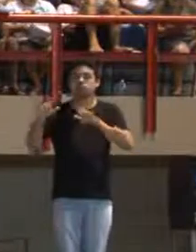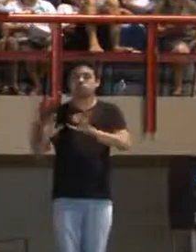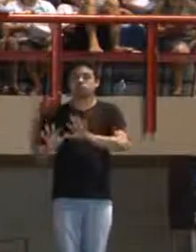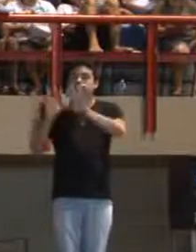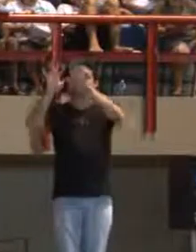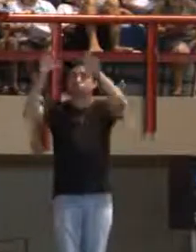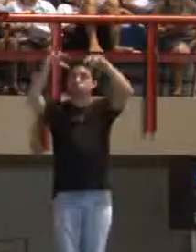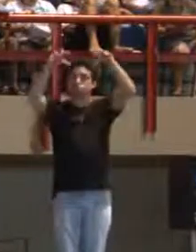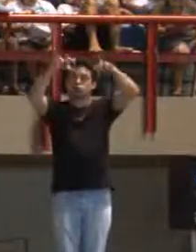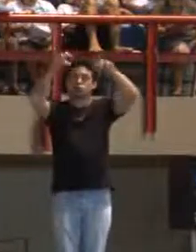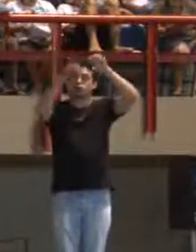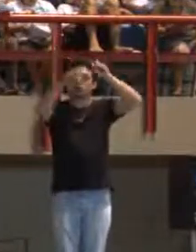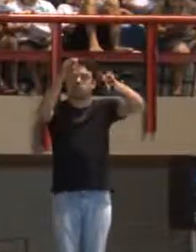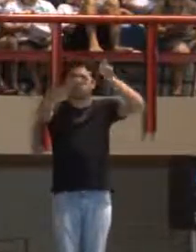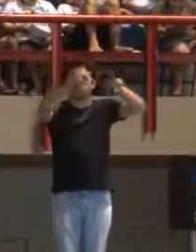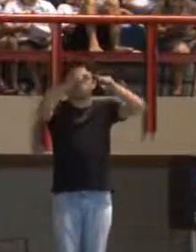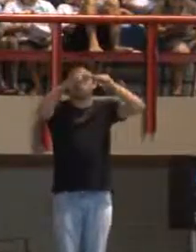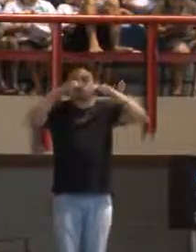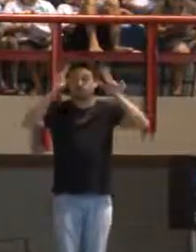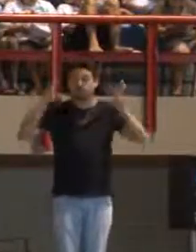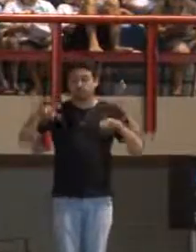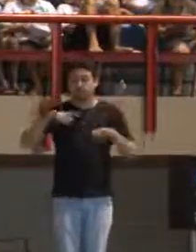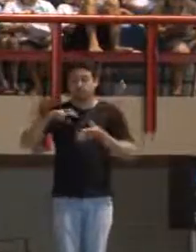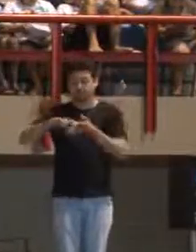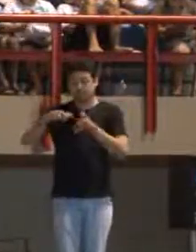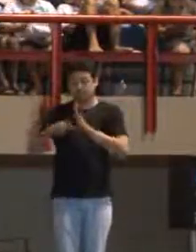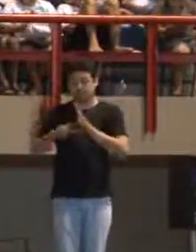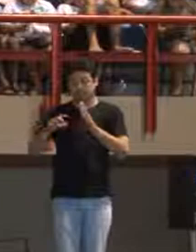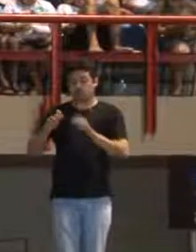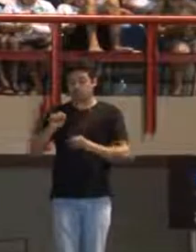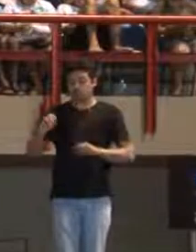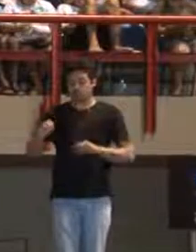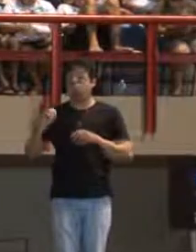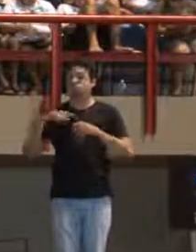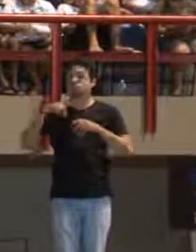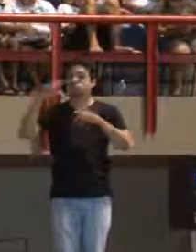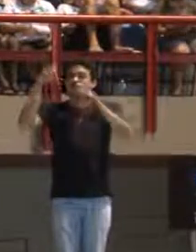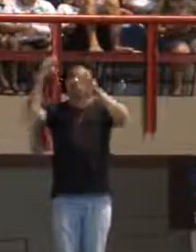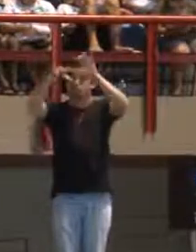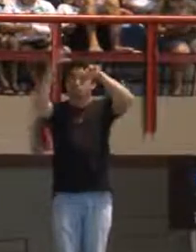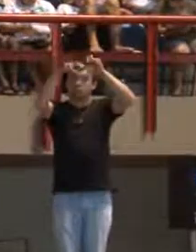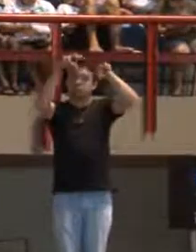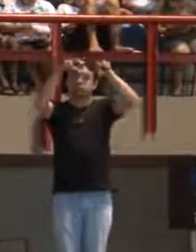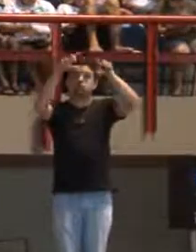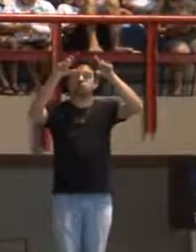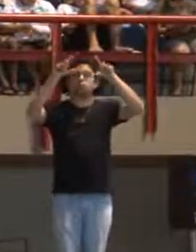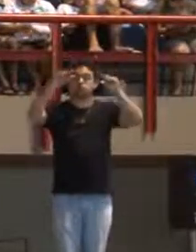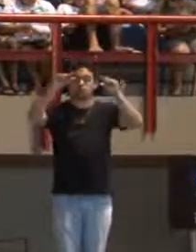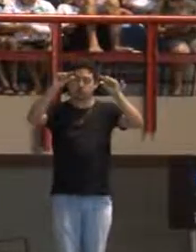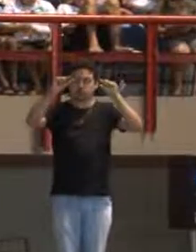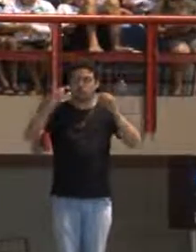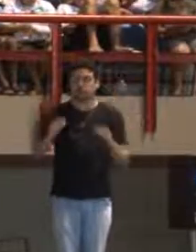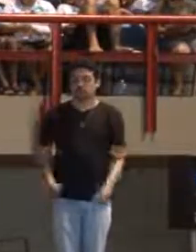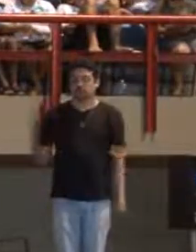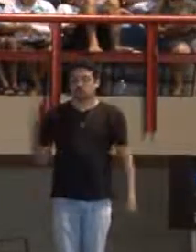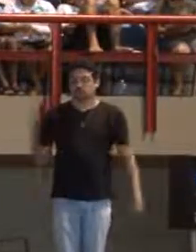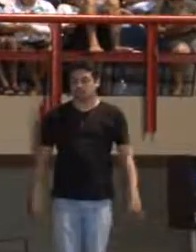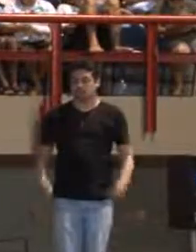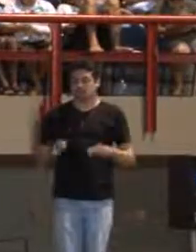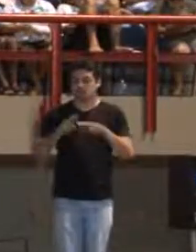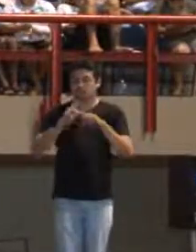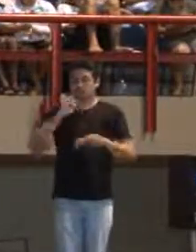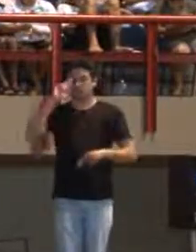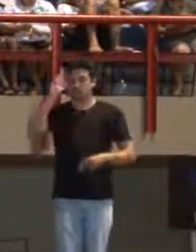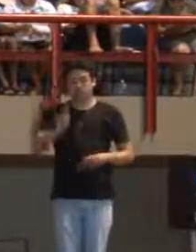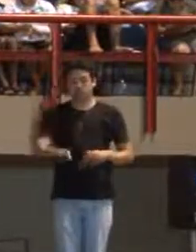Chuva ácida. Então, ter menos enxofre diminui o efeito poluente da chuva ácida. Resposta